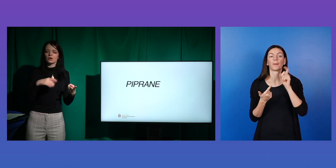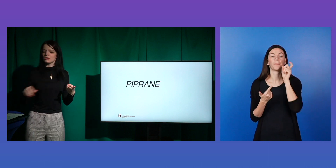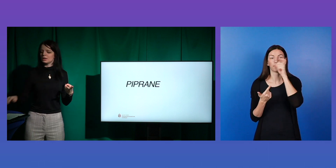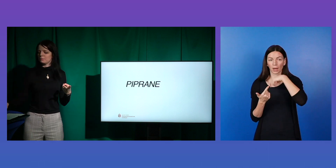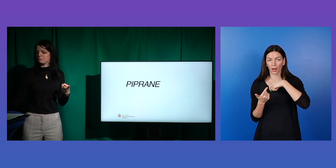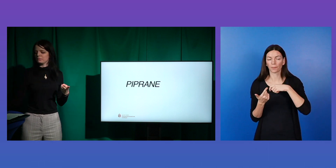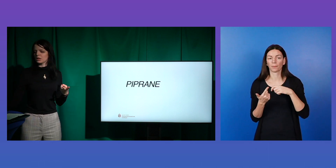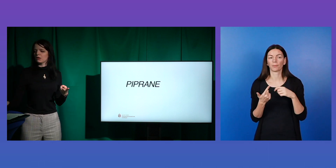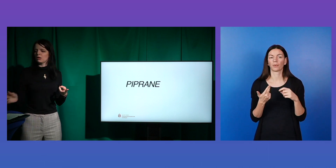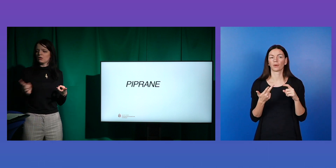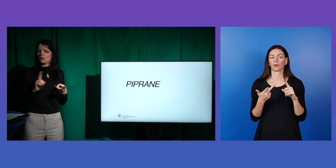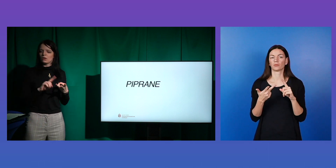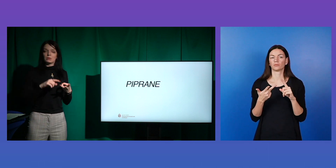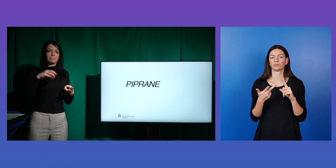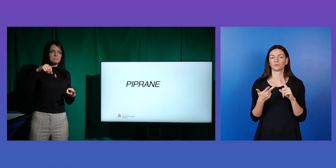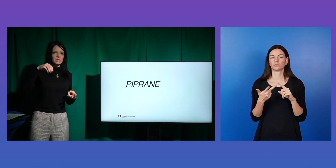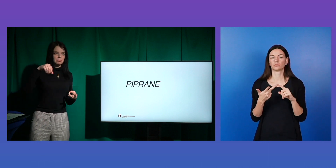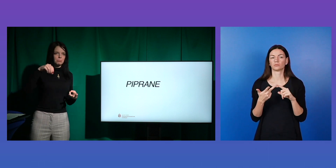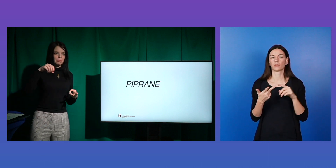selline,